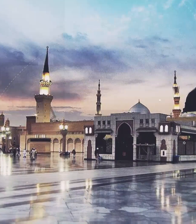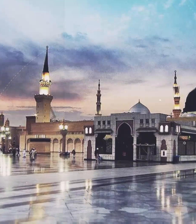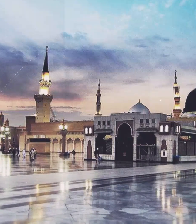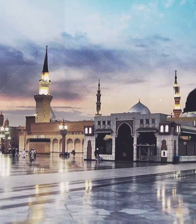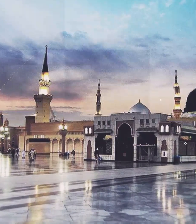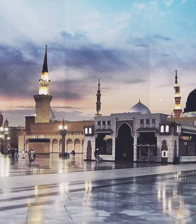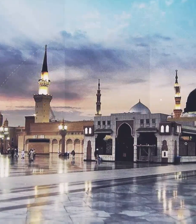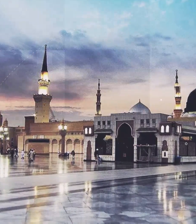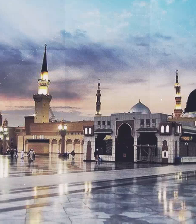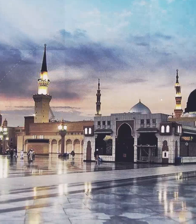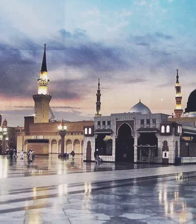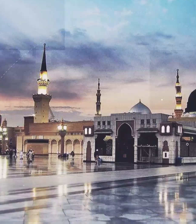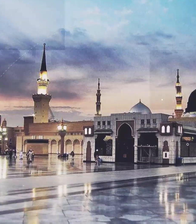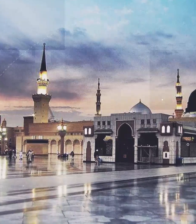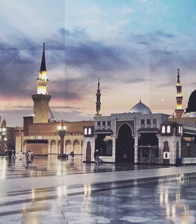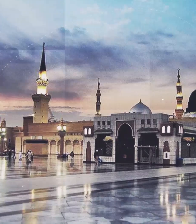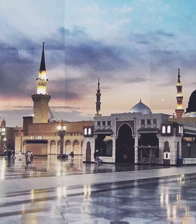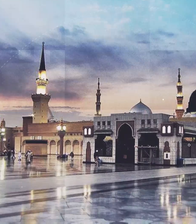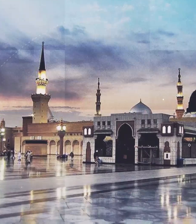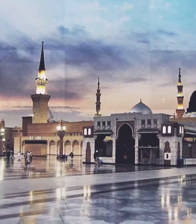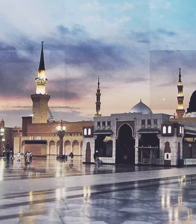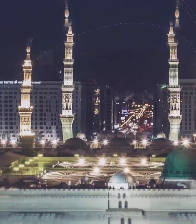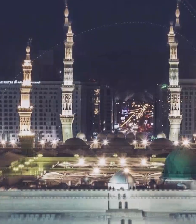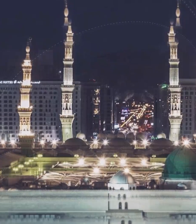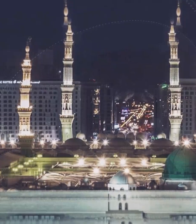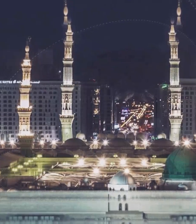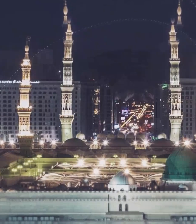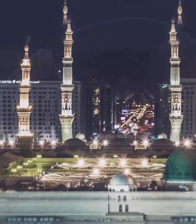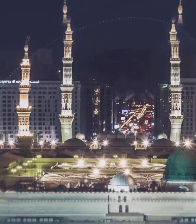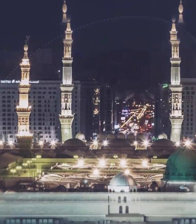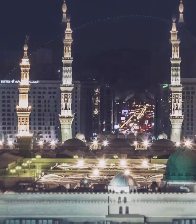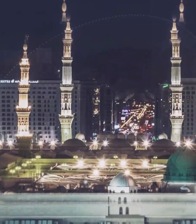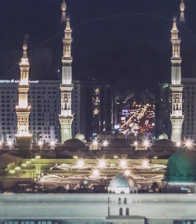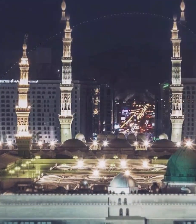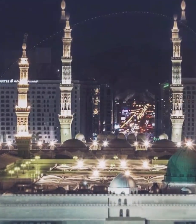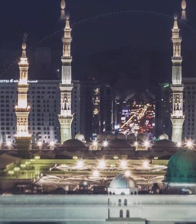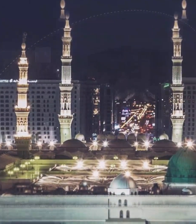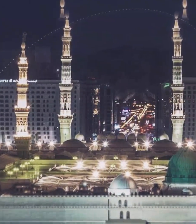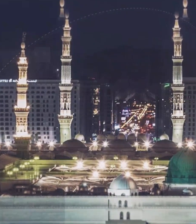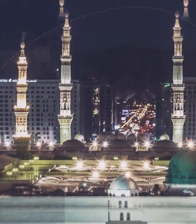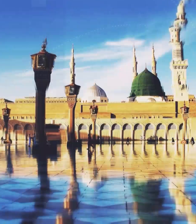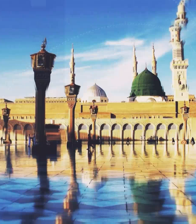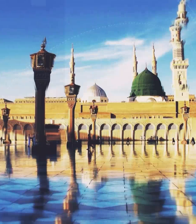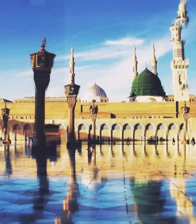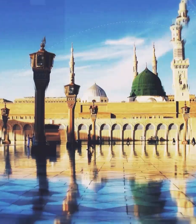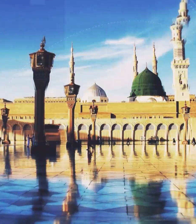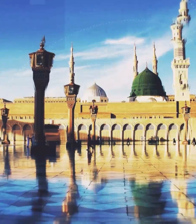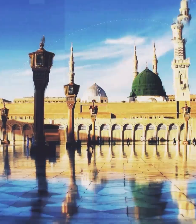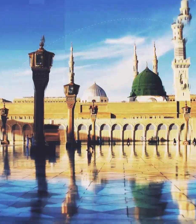آلیکہ وآصحابکہ یا حبیب اللہ السلام علیکہ یا نبی اللہ وعلا آلیکہ